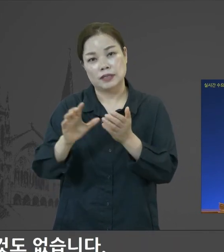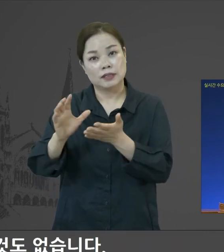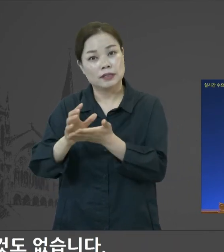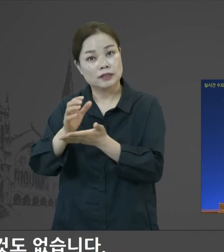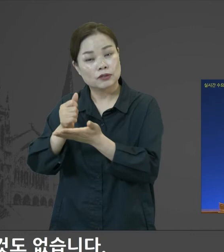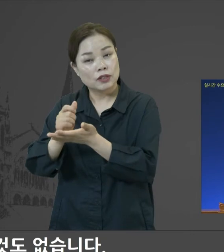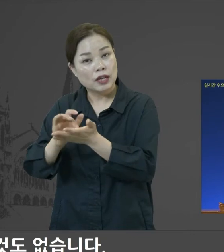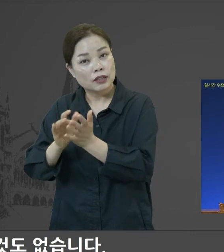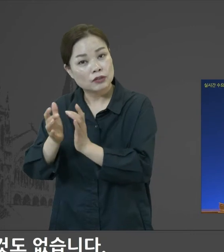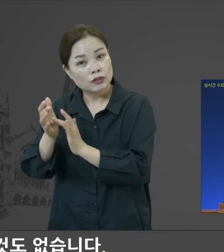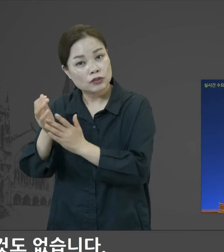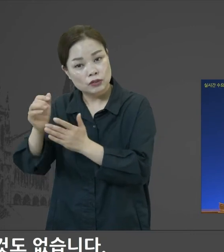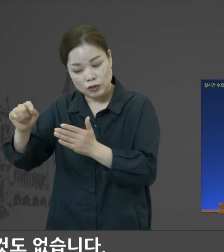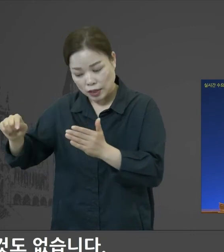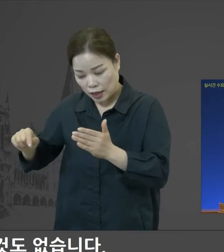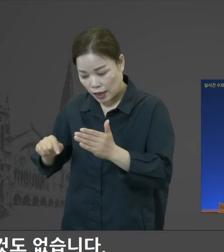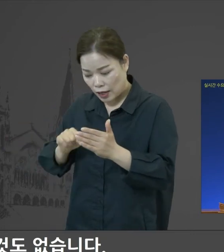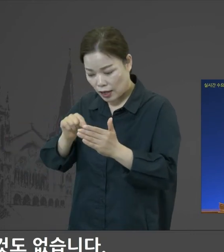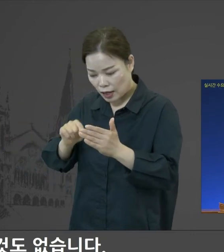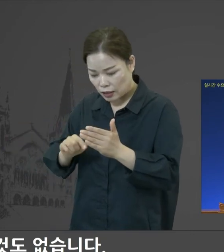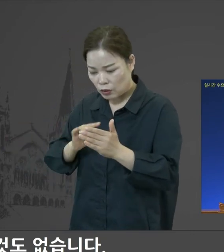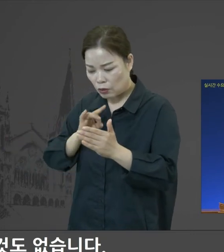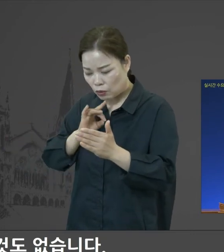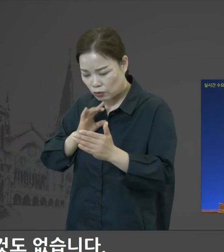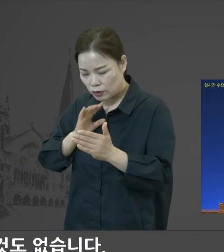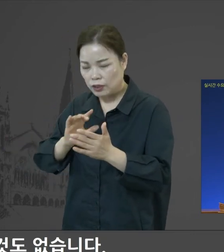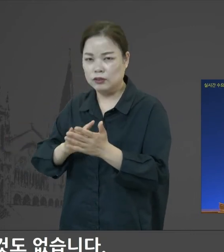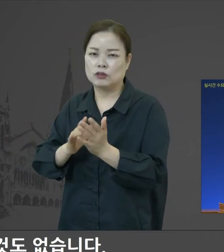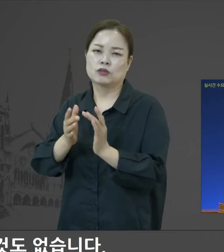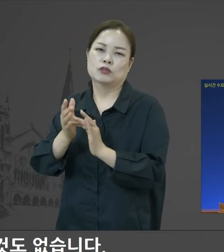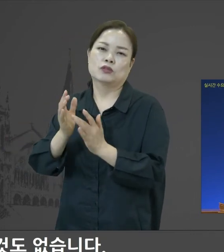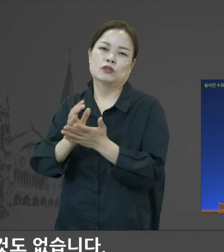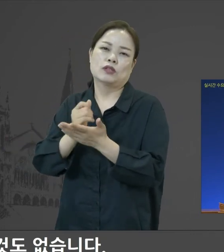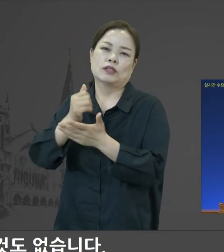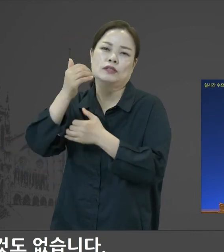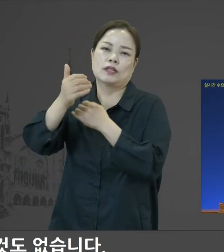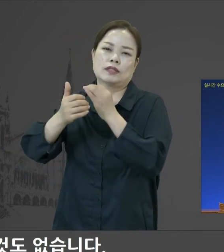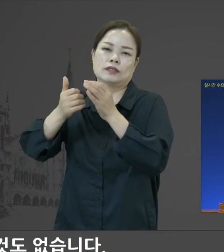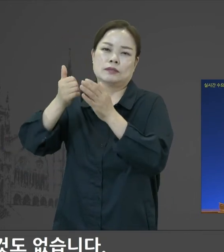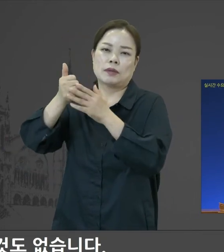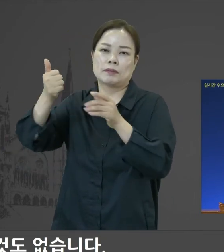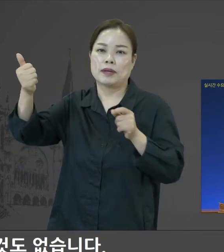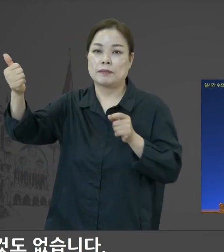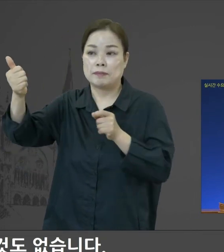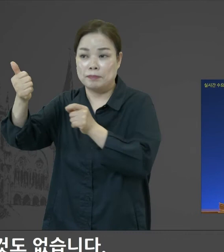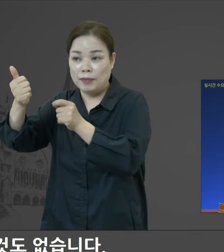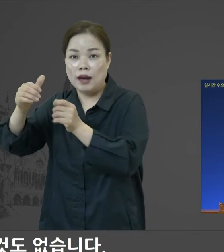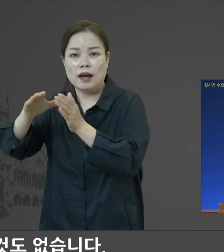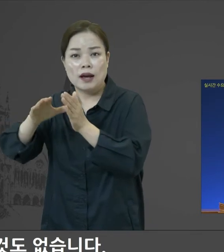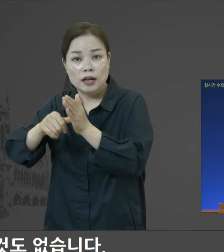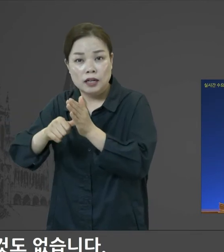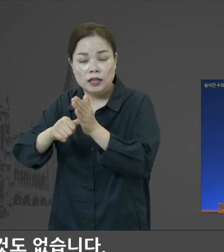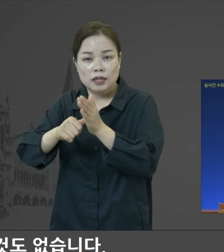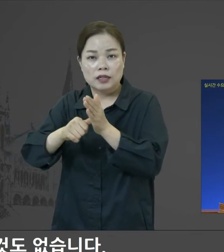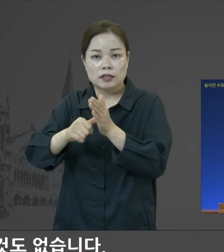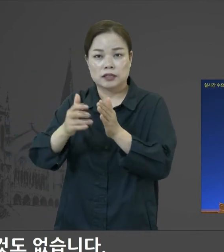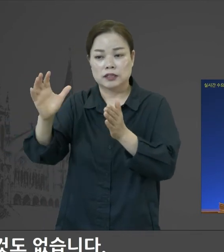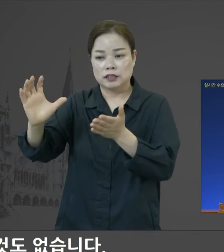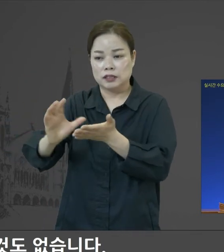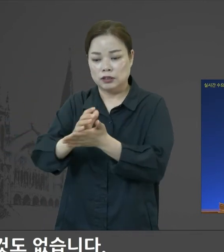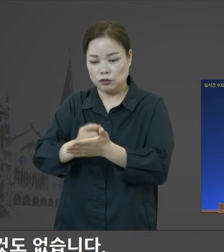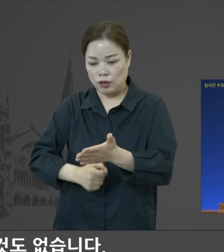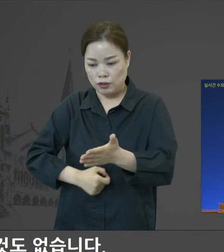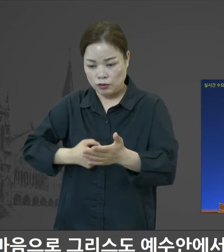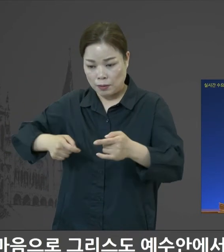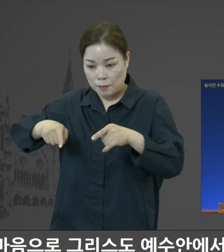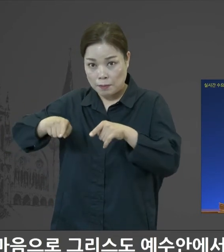그리스도 예수 안에서 오직 예수 그리스도를 통해서 하나님 앞으로 나아갈 때에 그리스도의 의를 덧입고